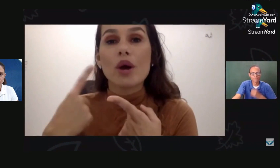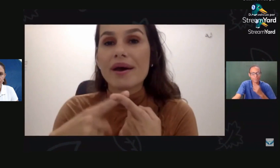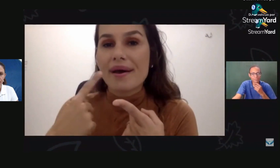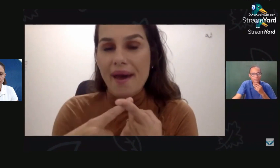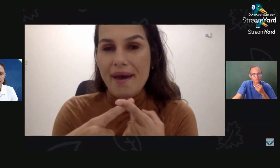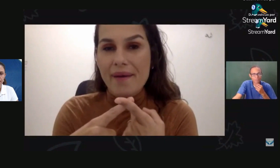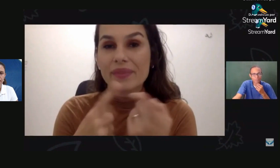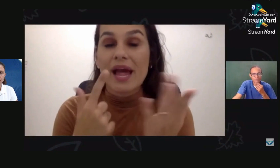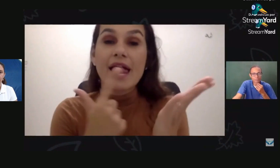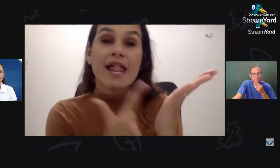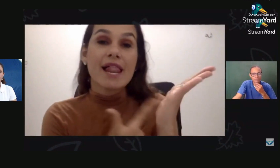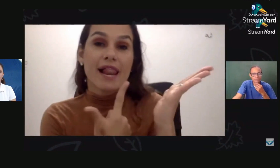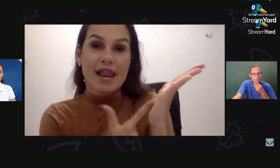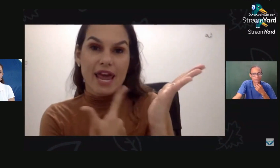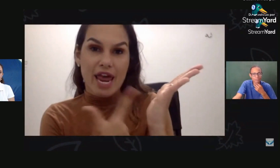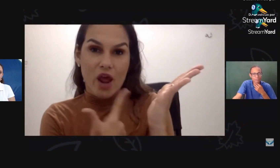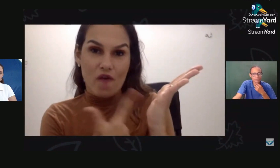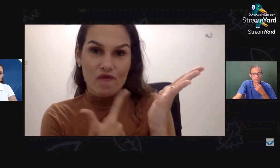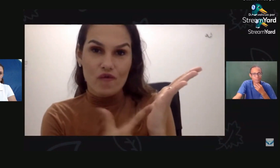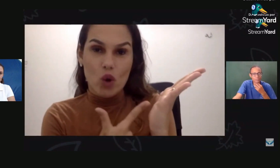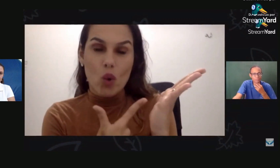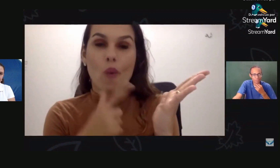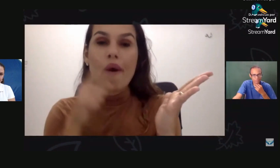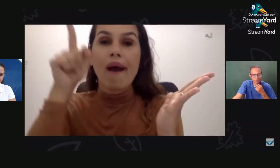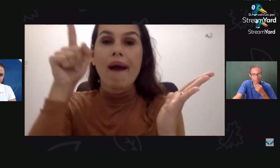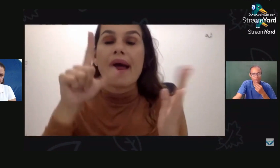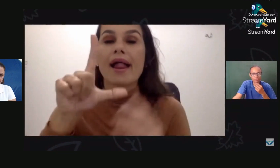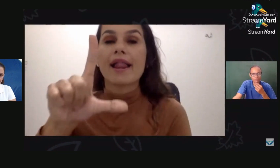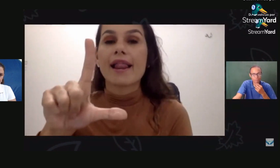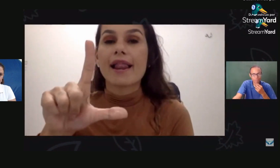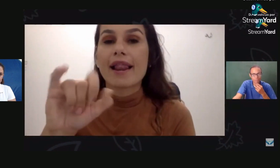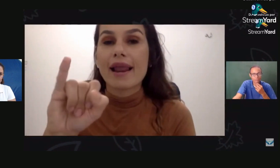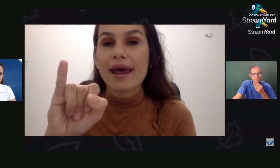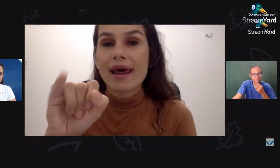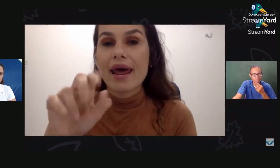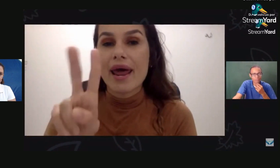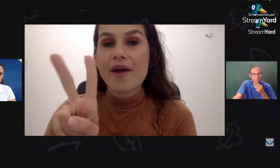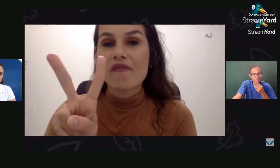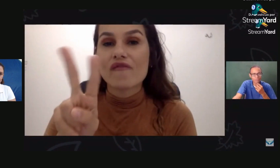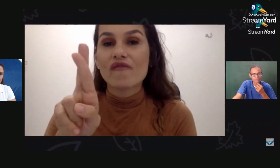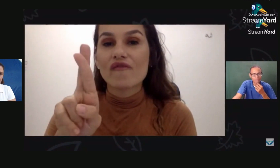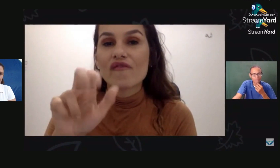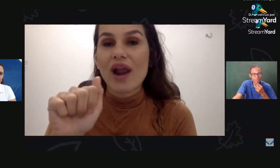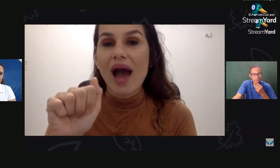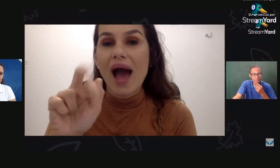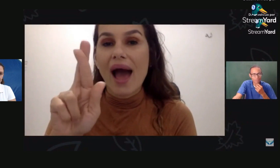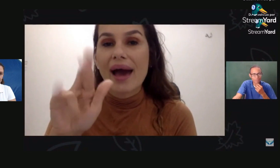preciso divulgar. Então, eu quero muito, né, que esse livro,